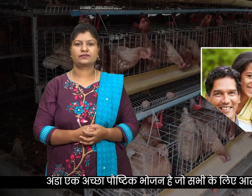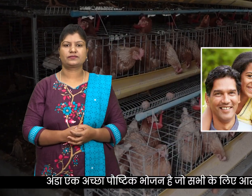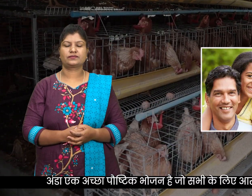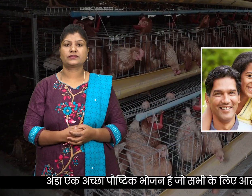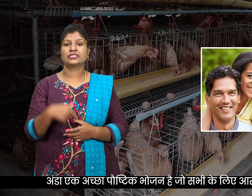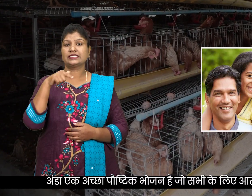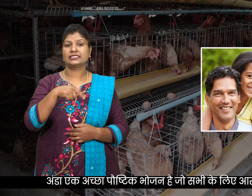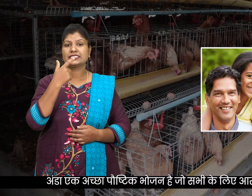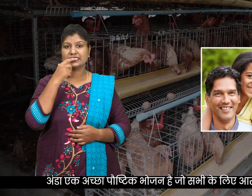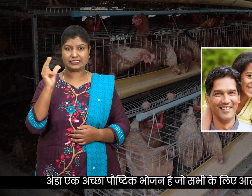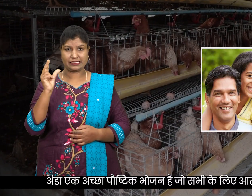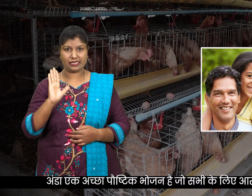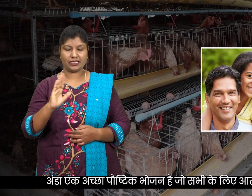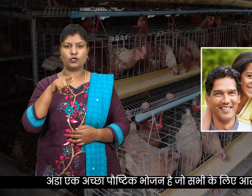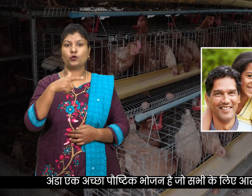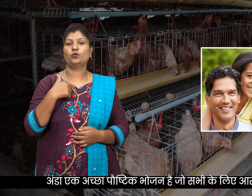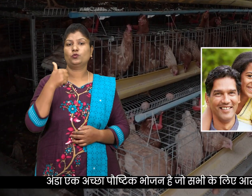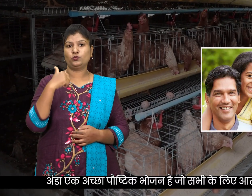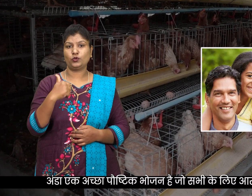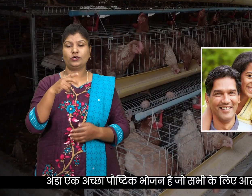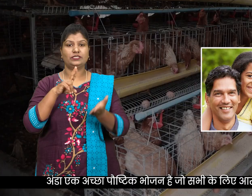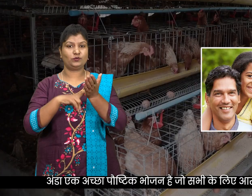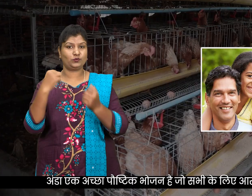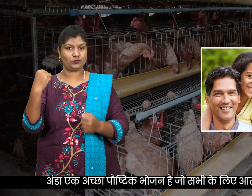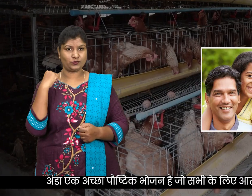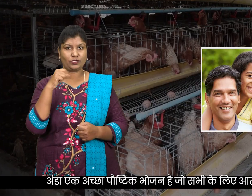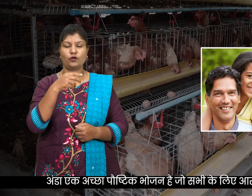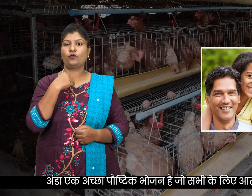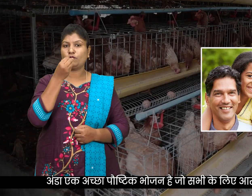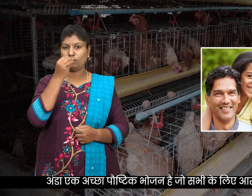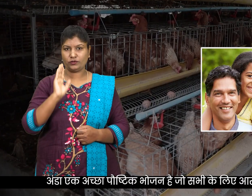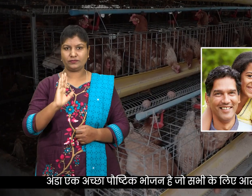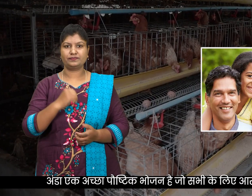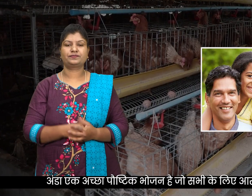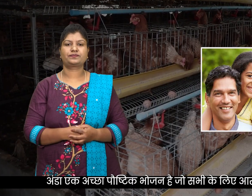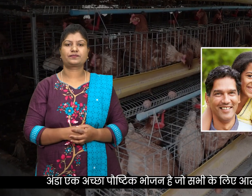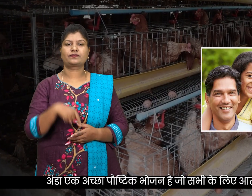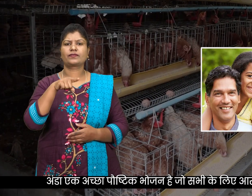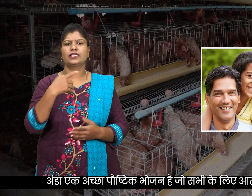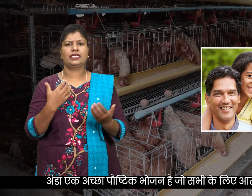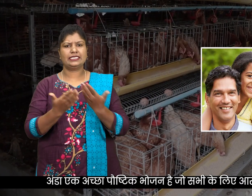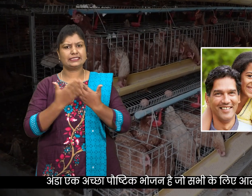अंडा एक अच्छा पौष्टिक भोजन है जो सभी के लिए आसानी से उपलब्ध है।